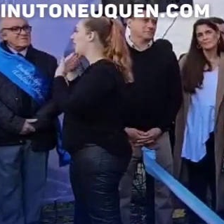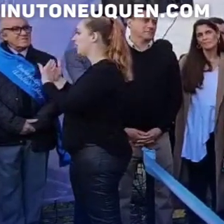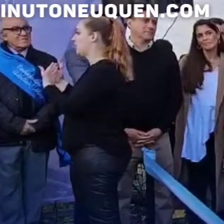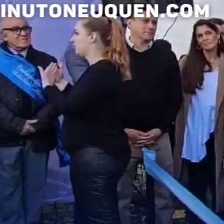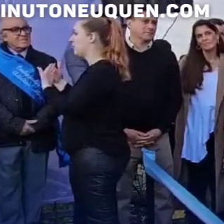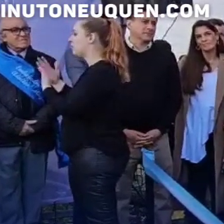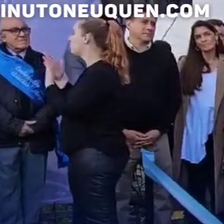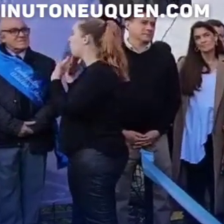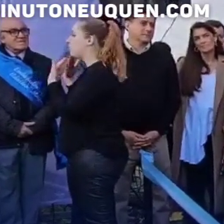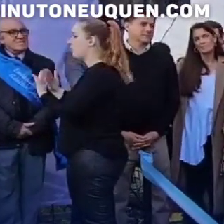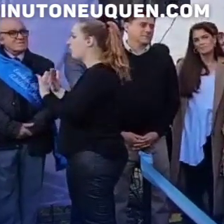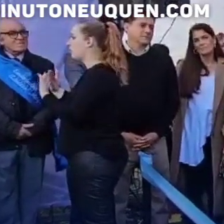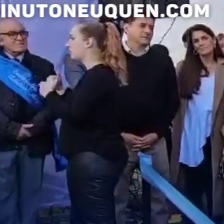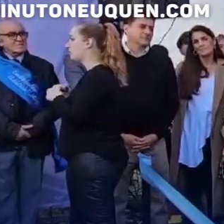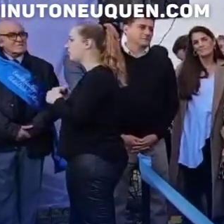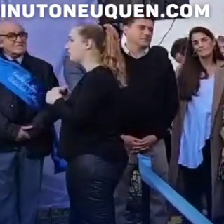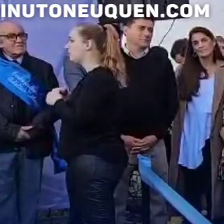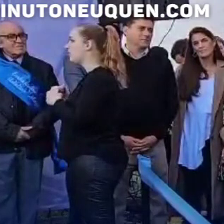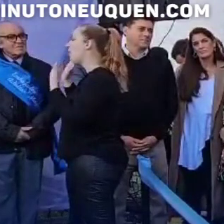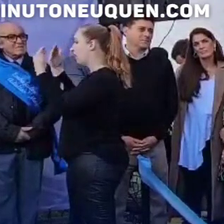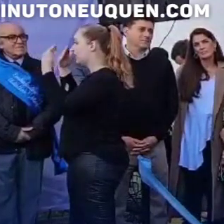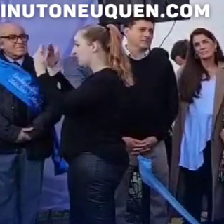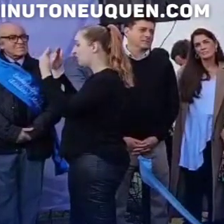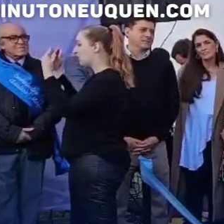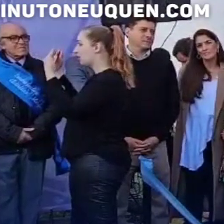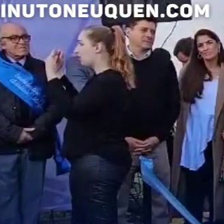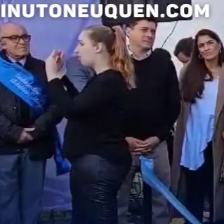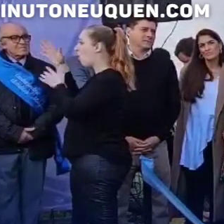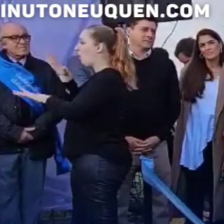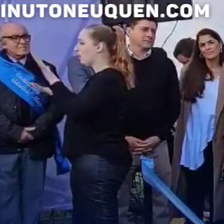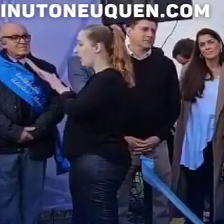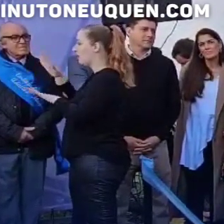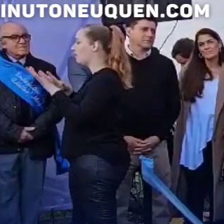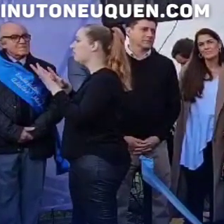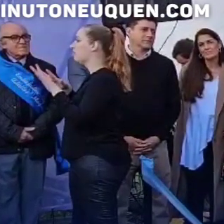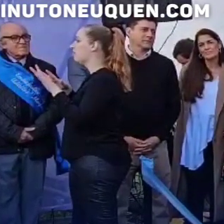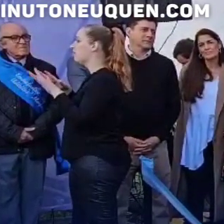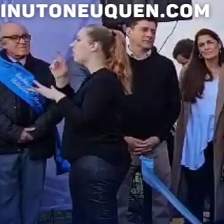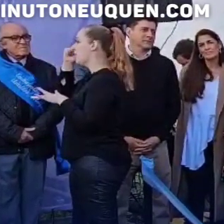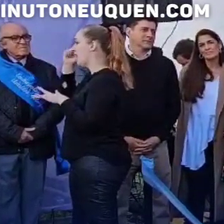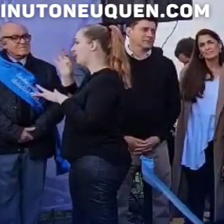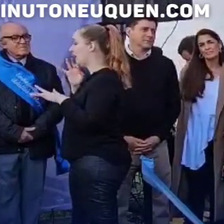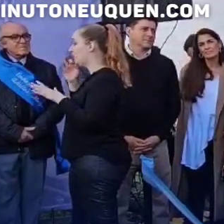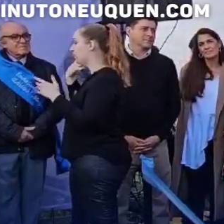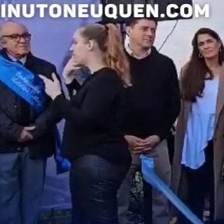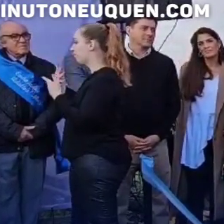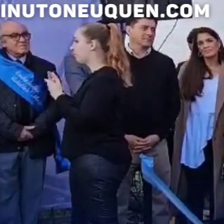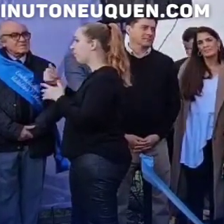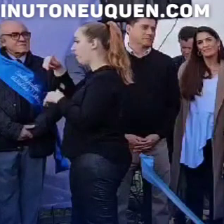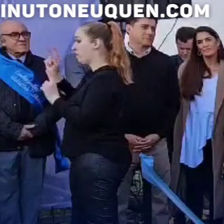gracias, muchísimas gracias. Y felicitaciones por haber organizado durante 10 ediciones esta